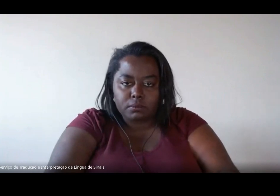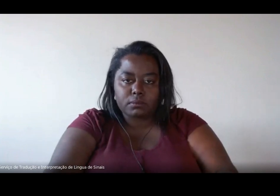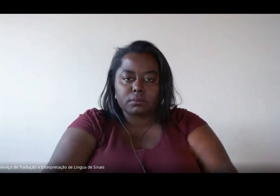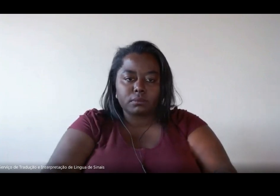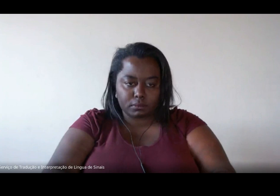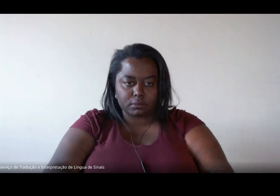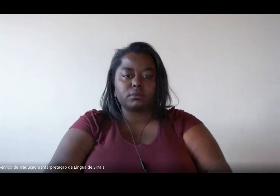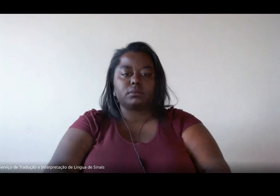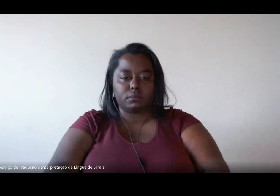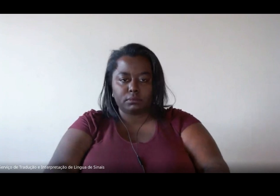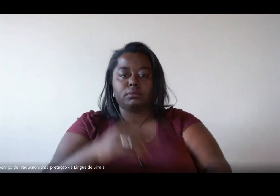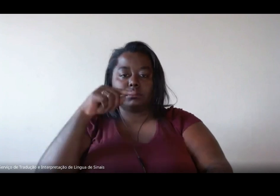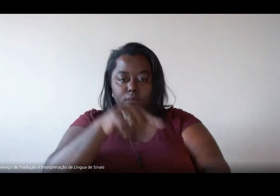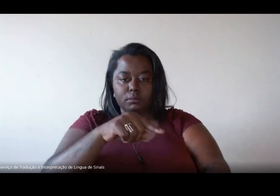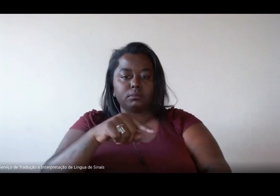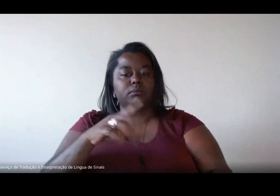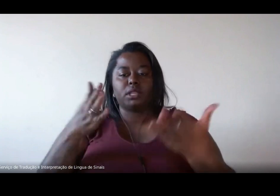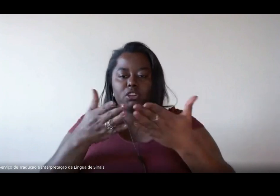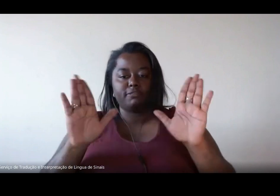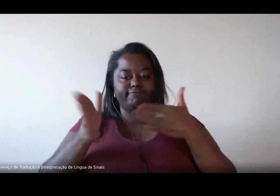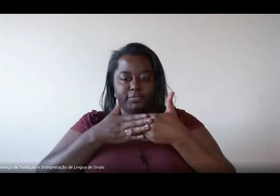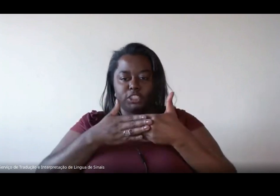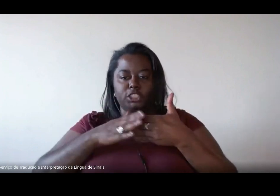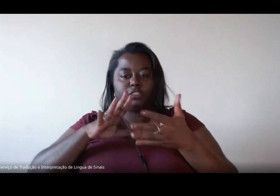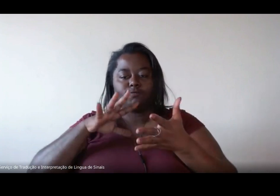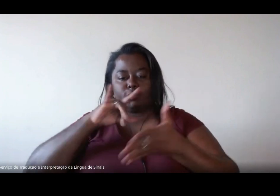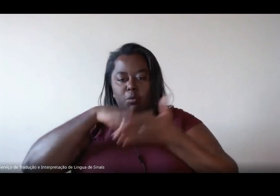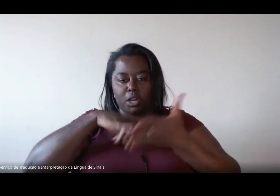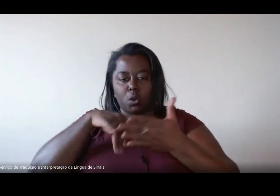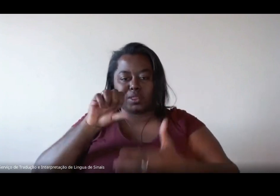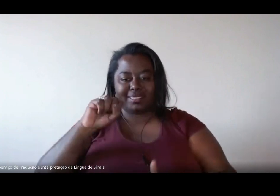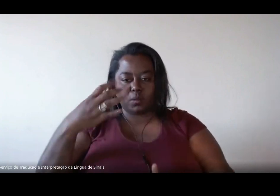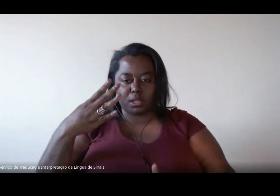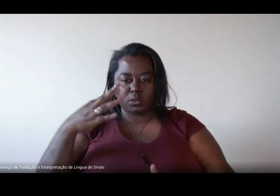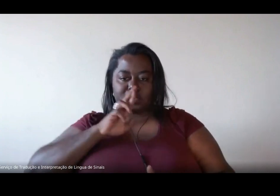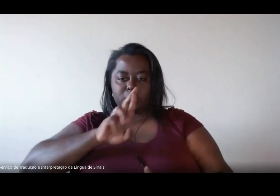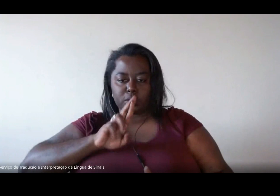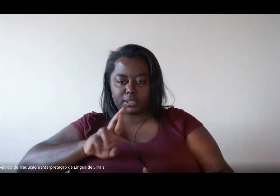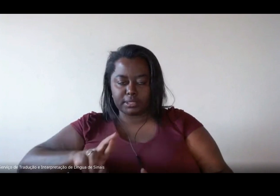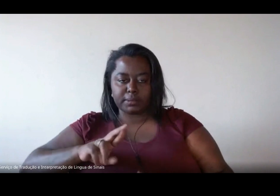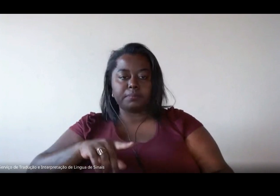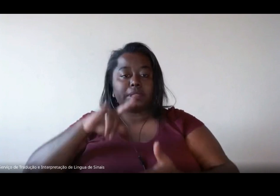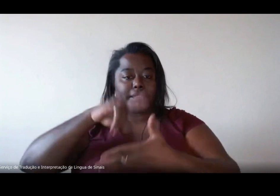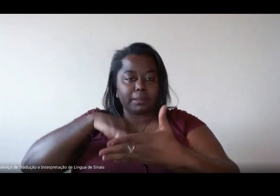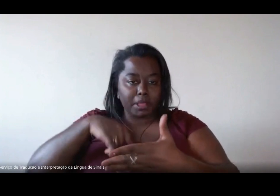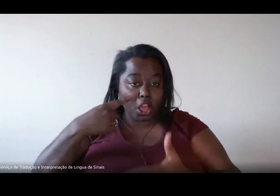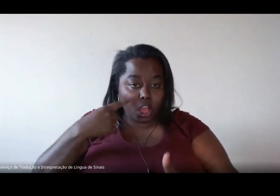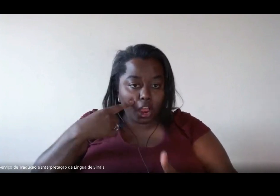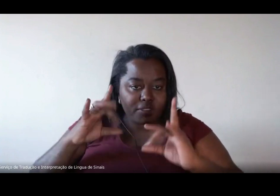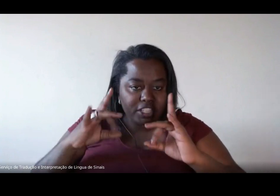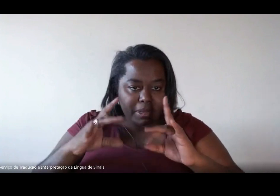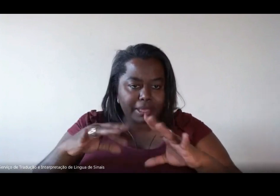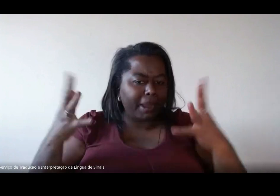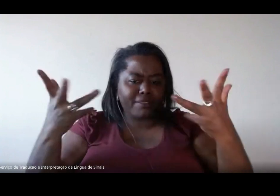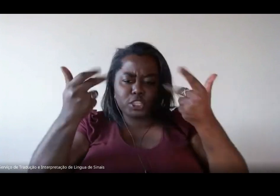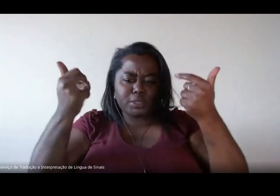Boa. Ó, então, vou fechar o formulário agora. 84 respostas. Lá na tabela de... Ó, aqui